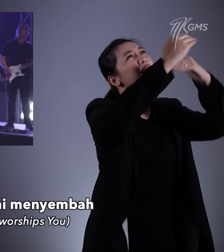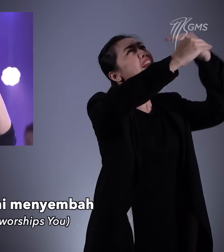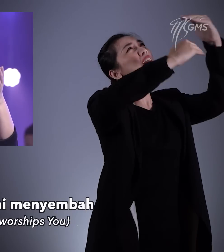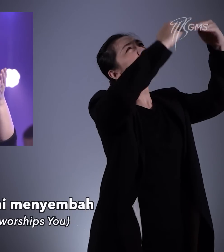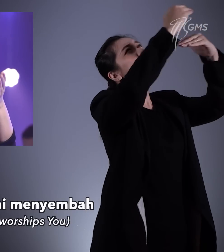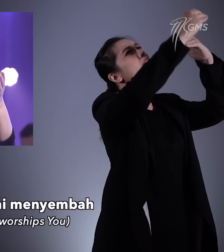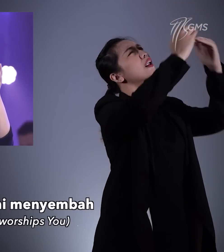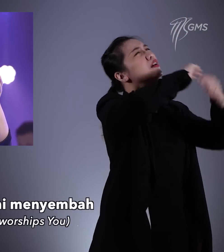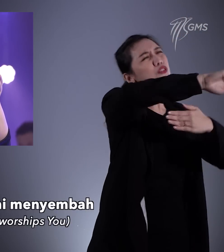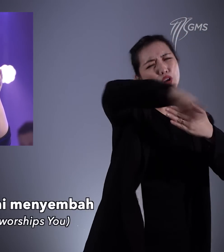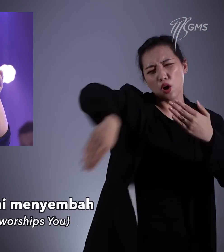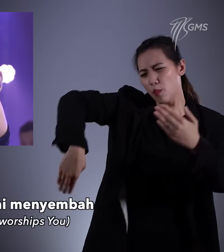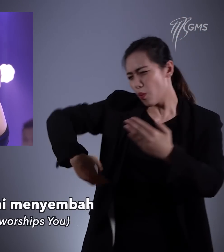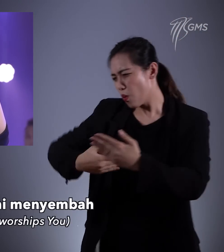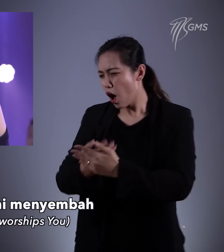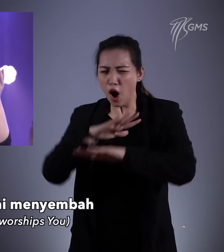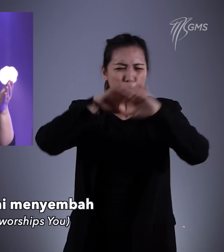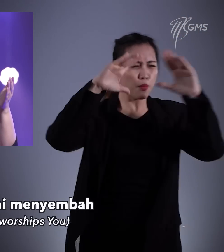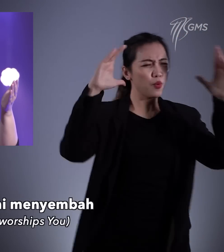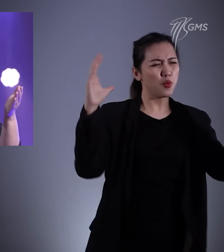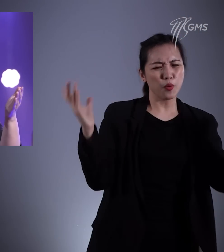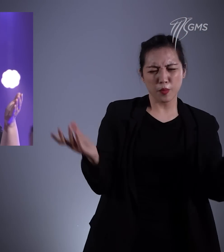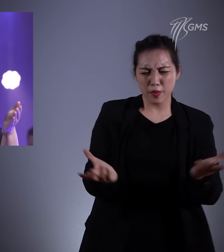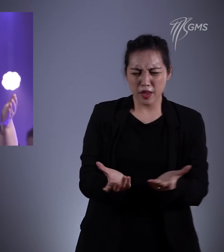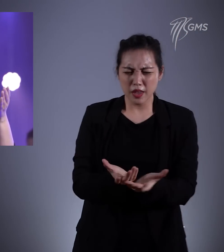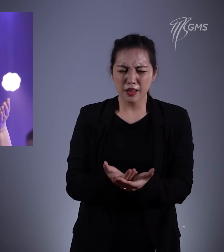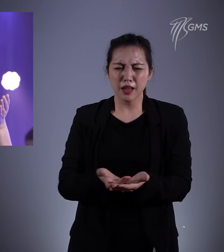meninggikan seluruh bumi